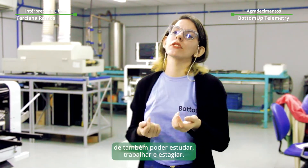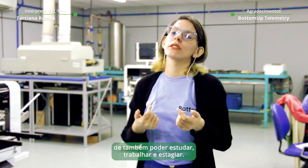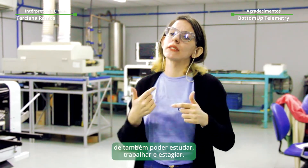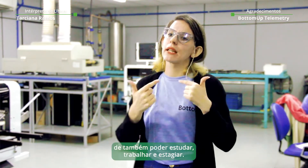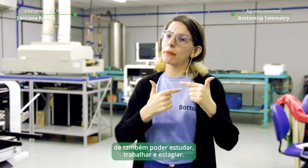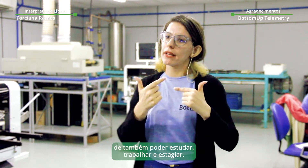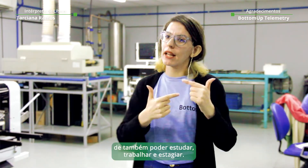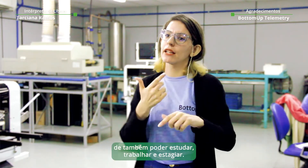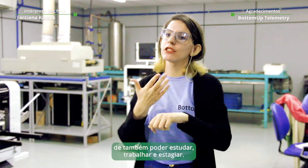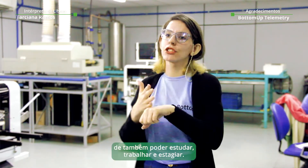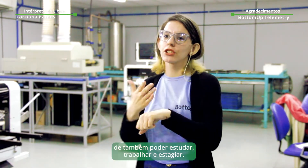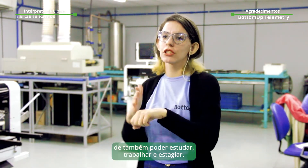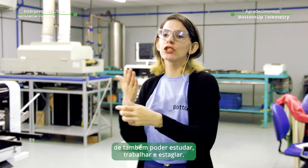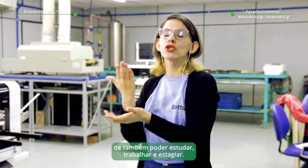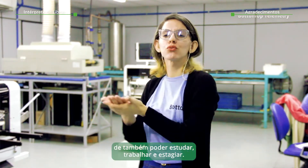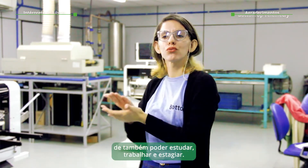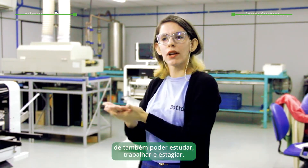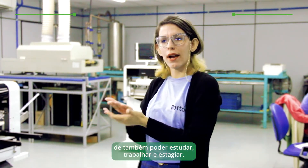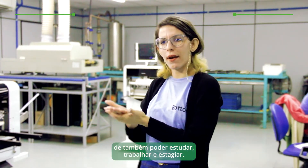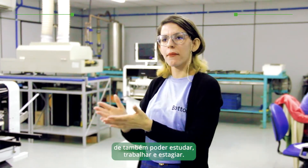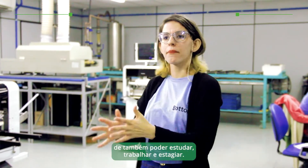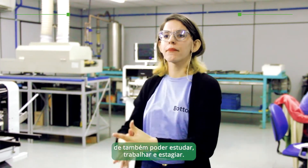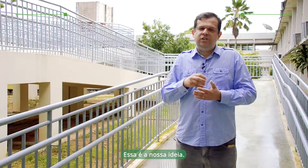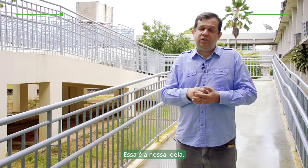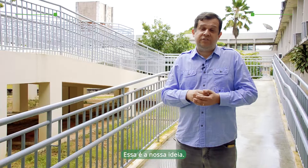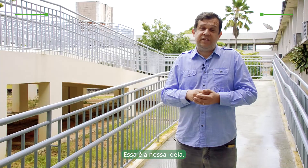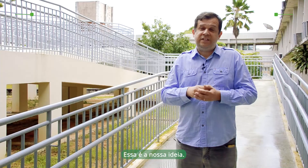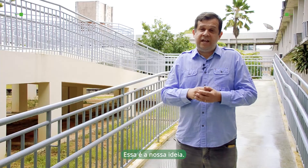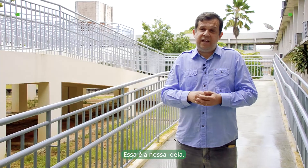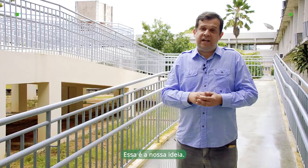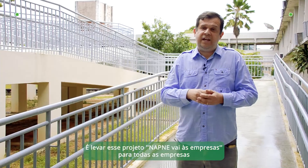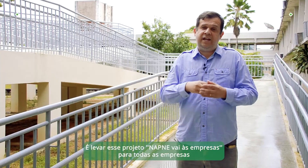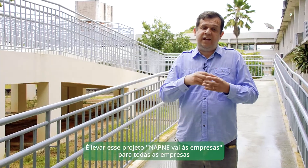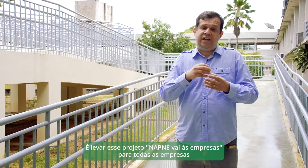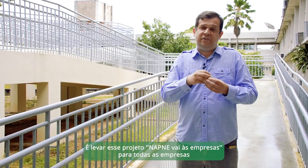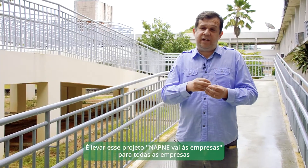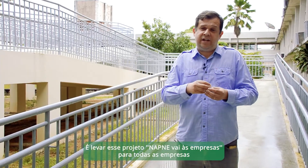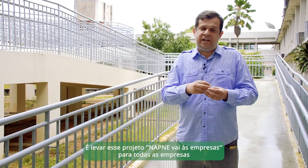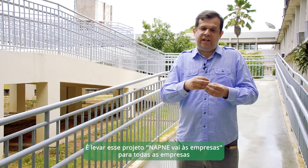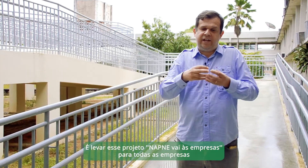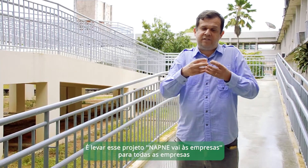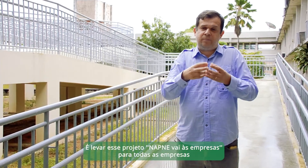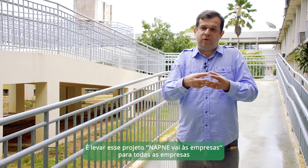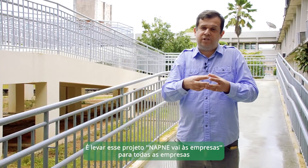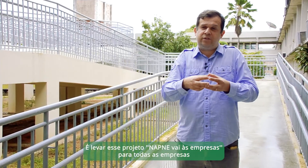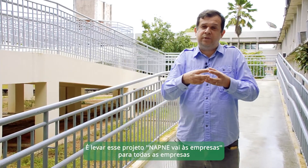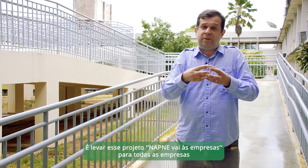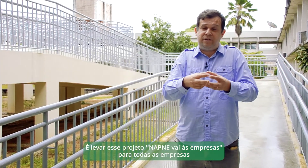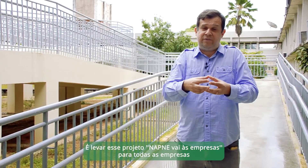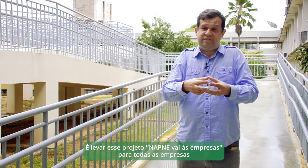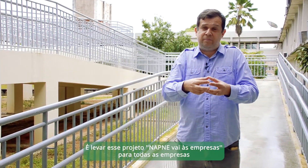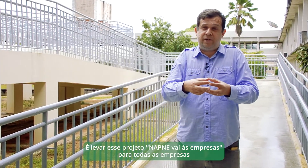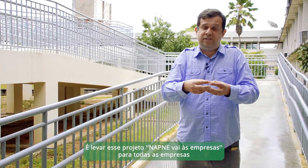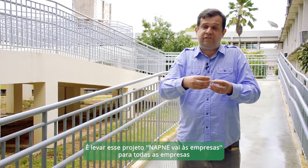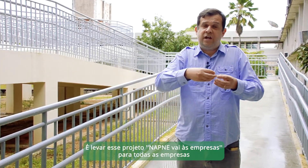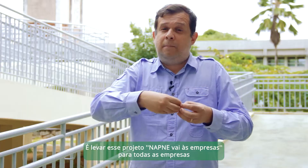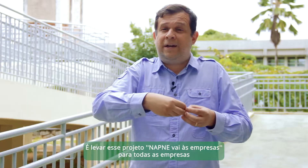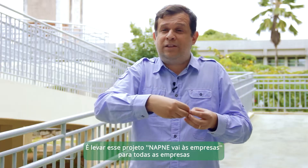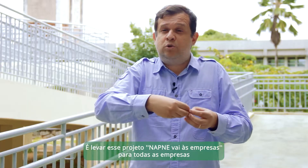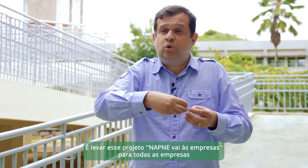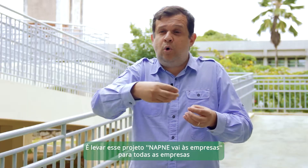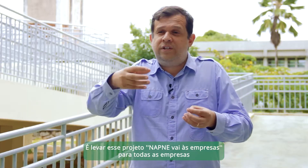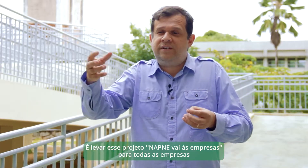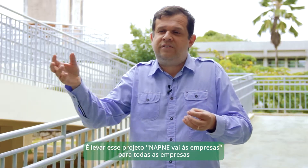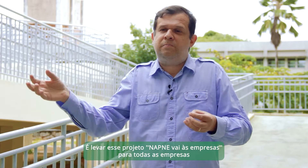também poder estudar trabalhar e estagiar e só nossa ideia é e esse projeto na tem várias empresas